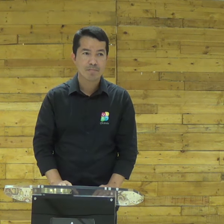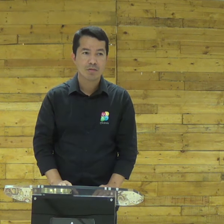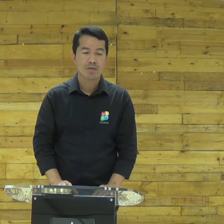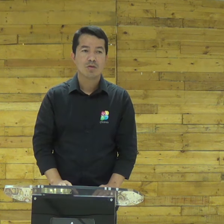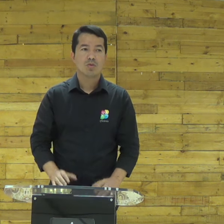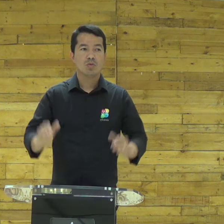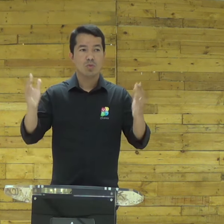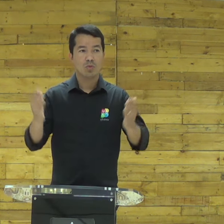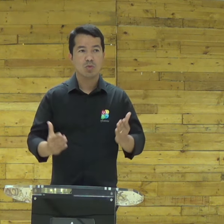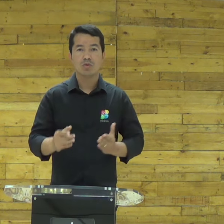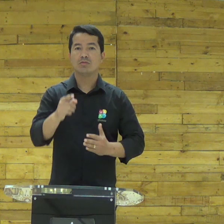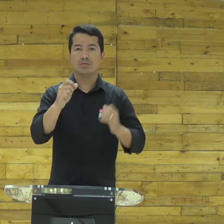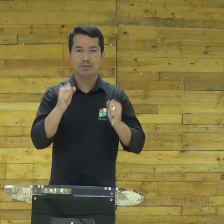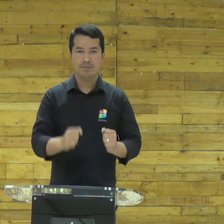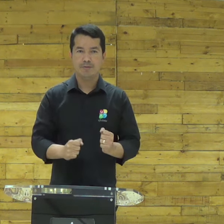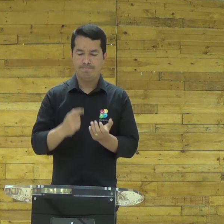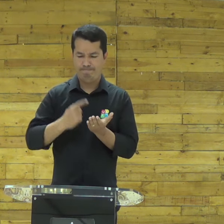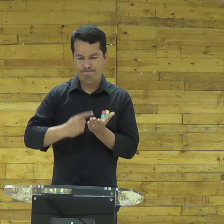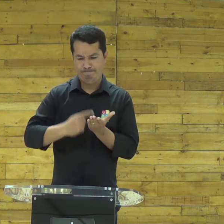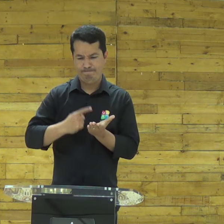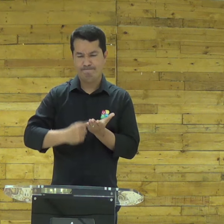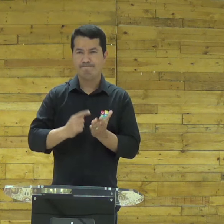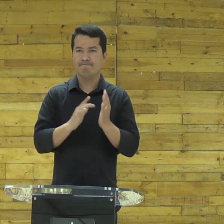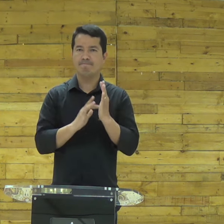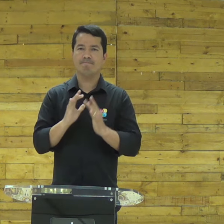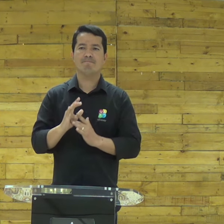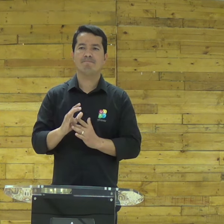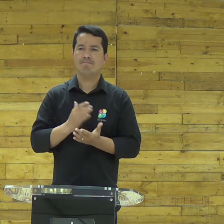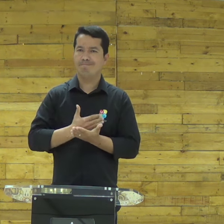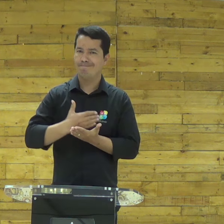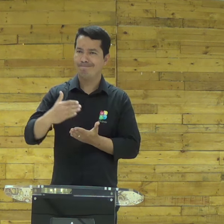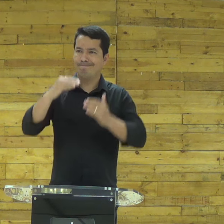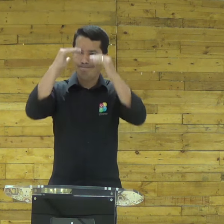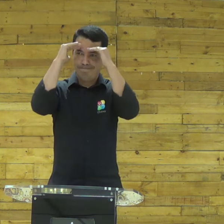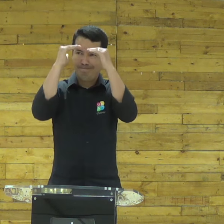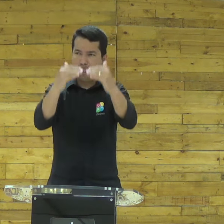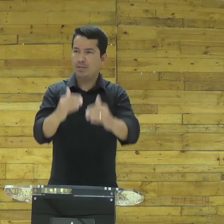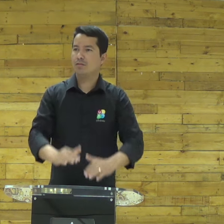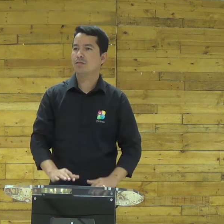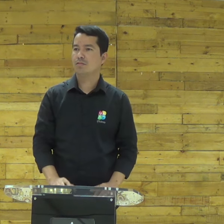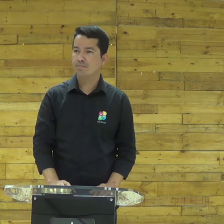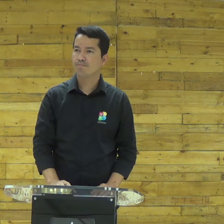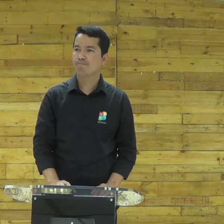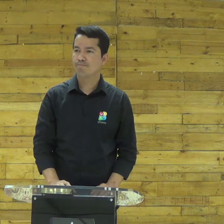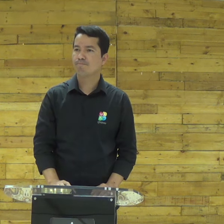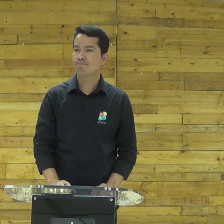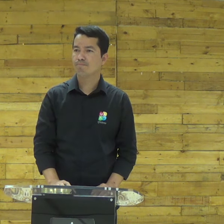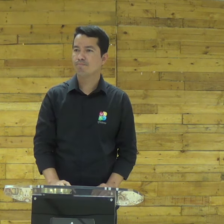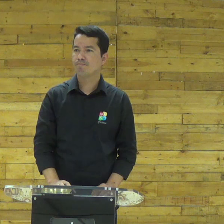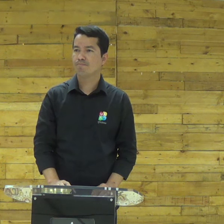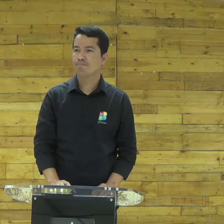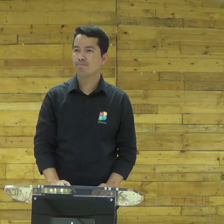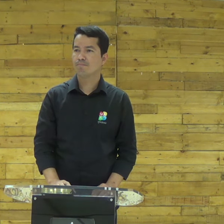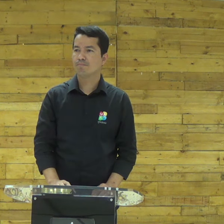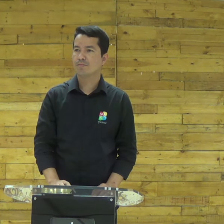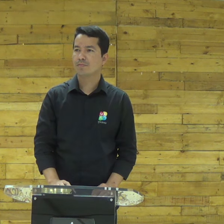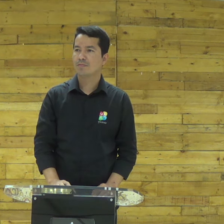de Jesus hoje você pode assumir um compromisso com Jesus de passar a obedecer ao mandamento